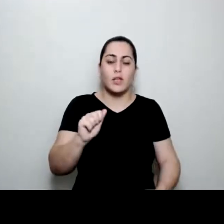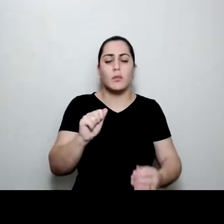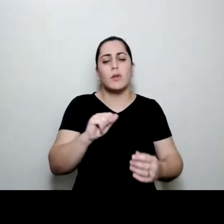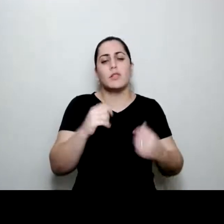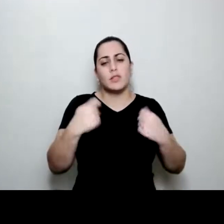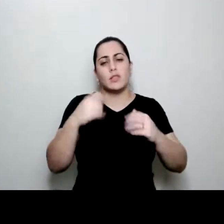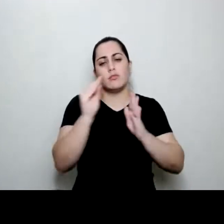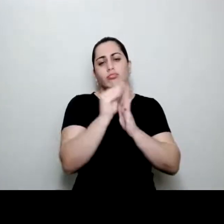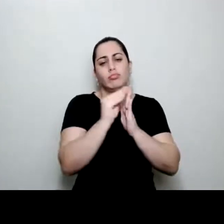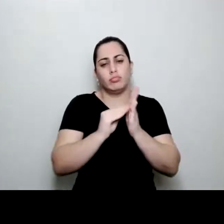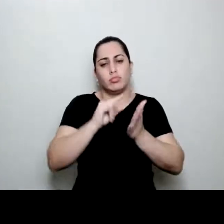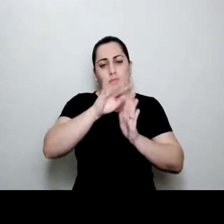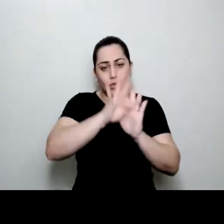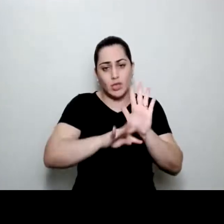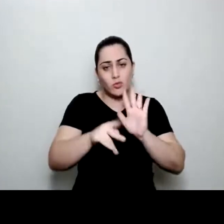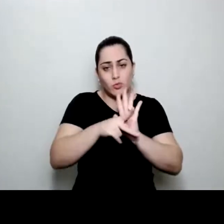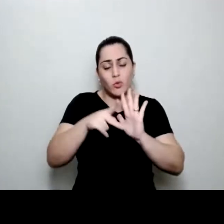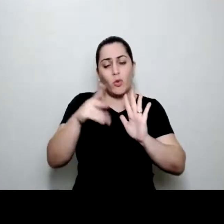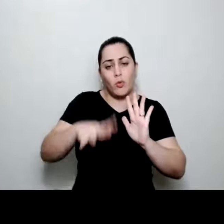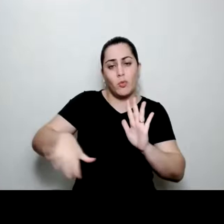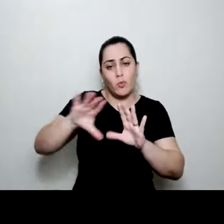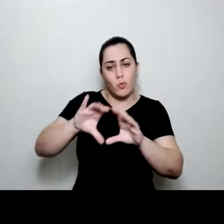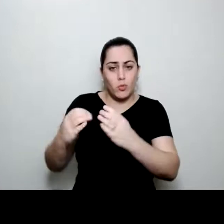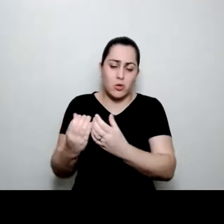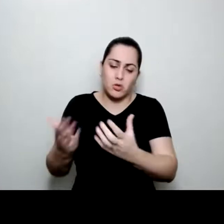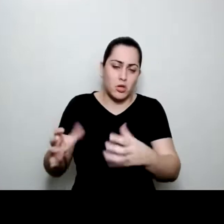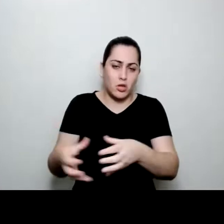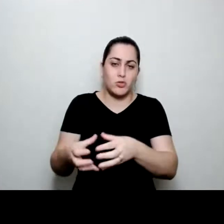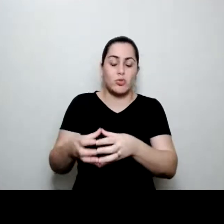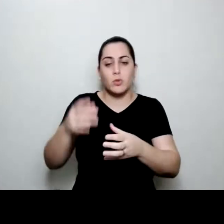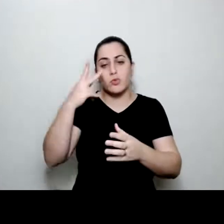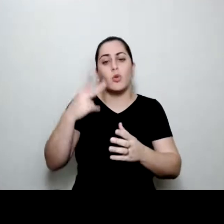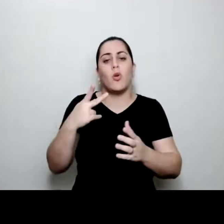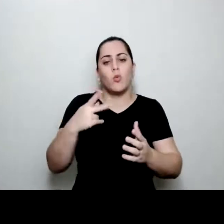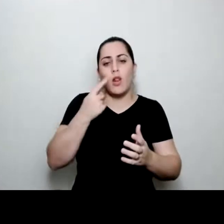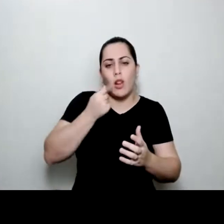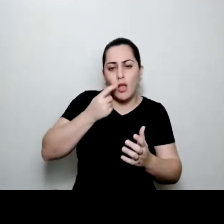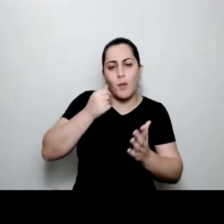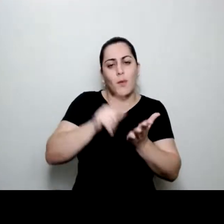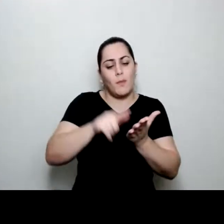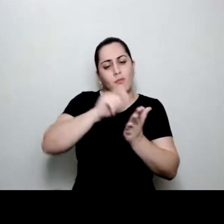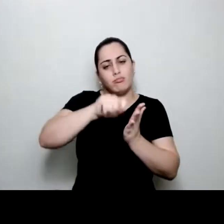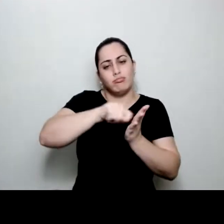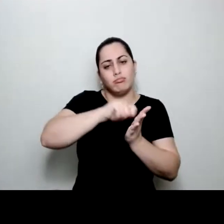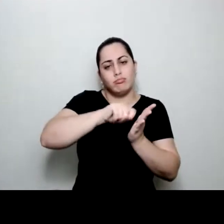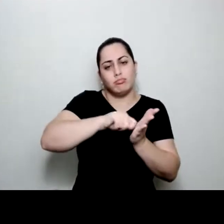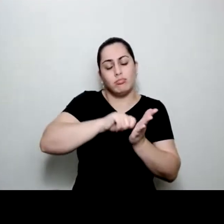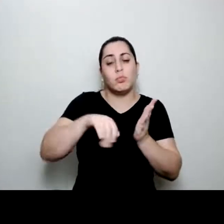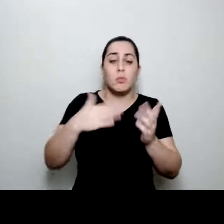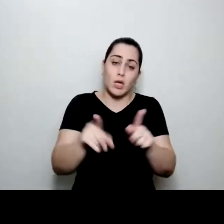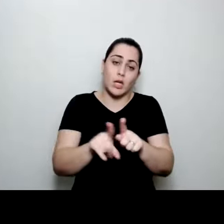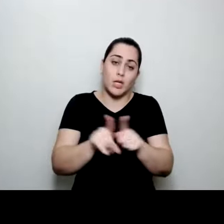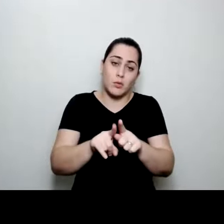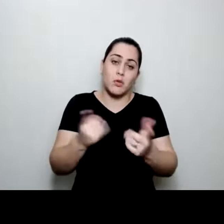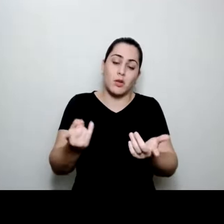registrar textos nativos, registrar com lápis e papel, mas, no caso dele, até com